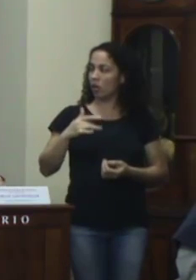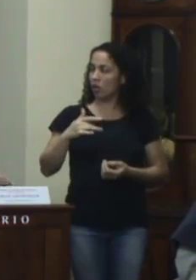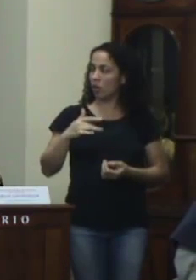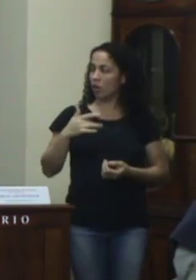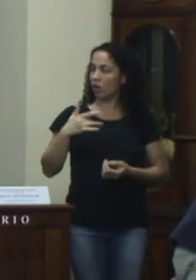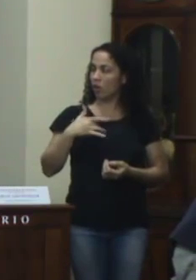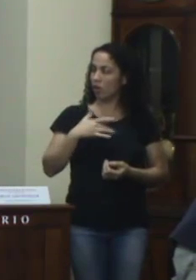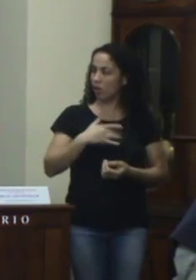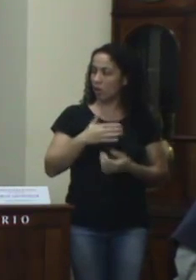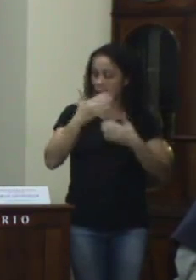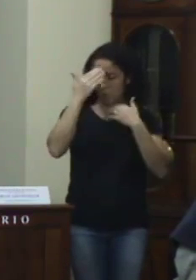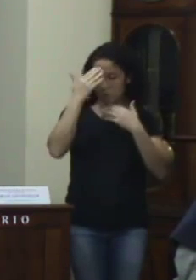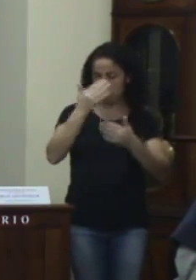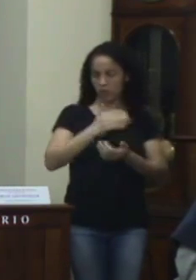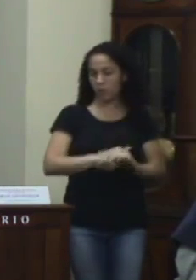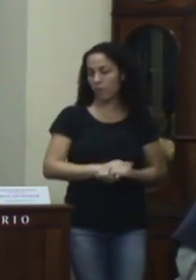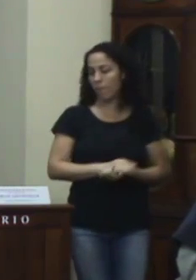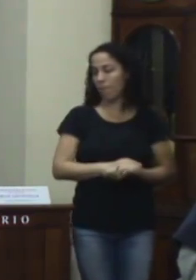Marquinhos da Saúde.